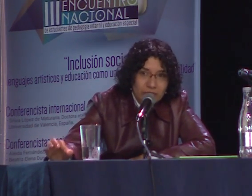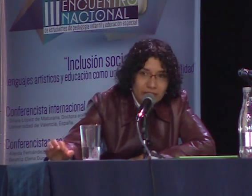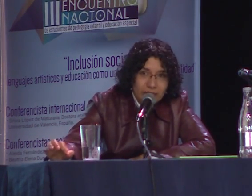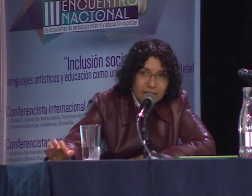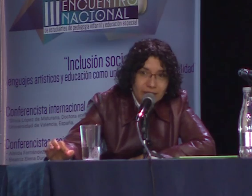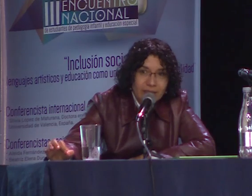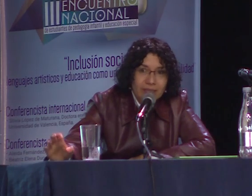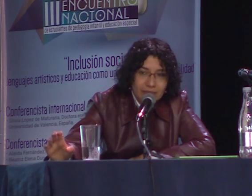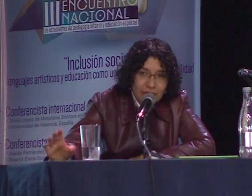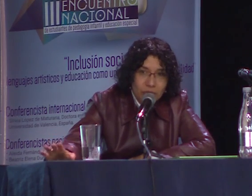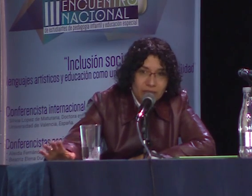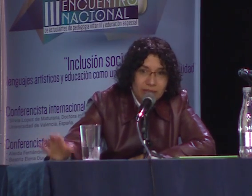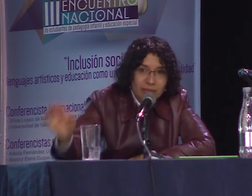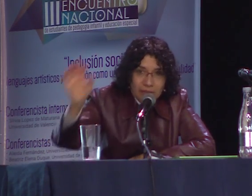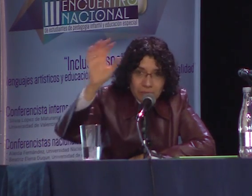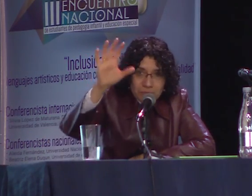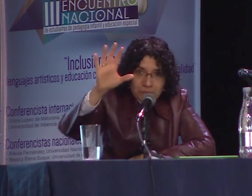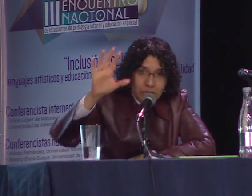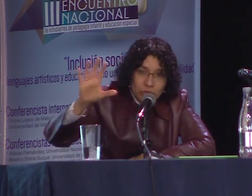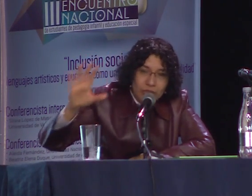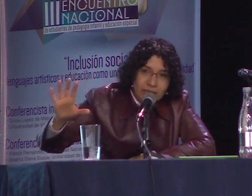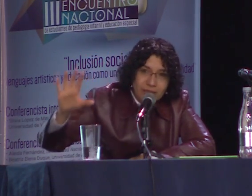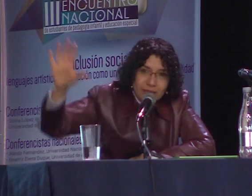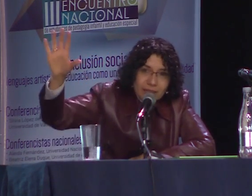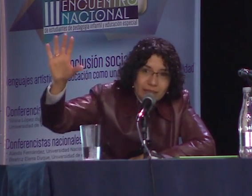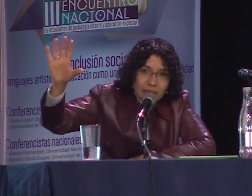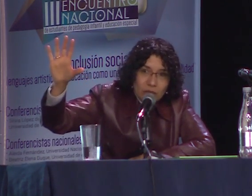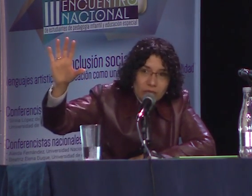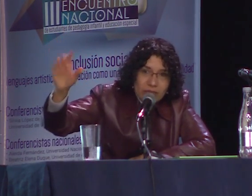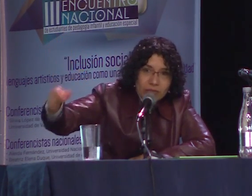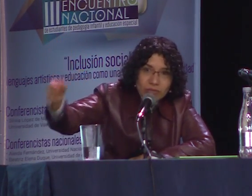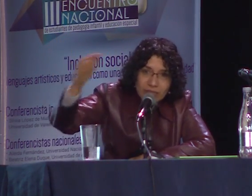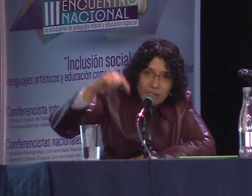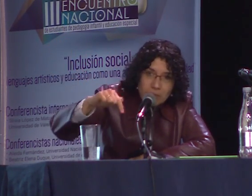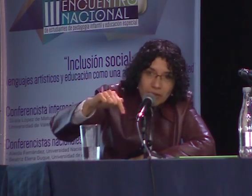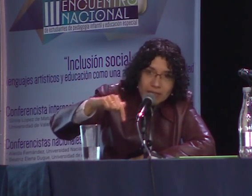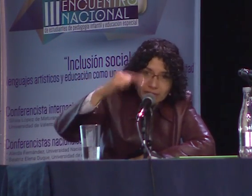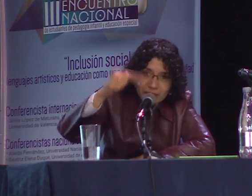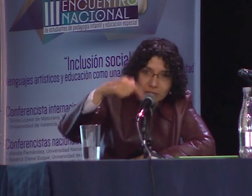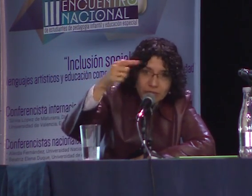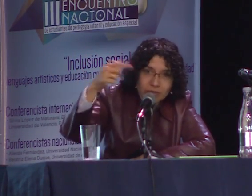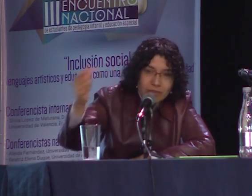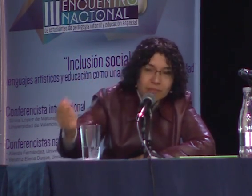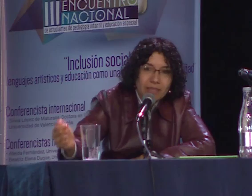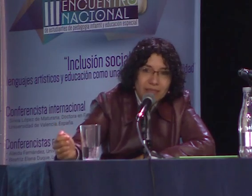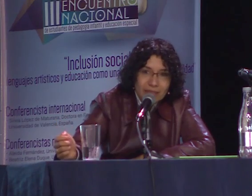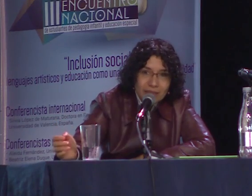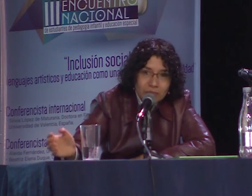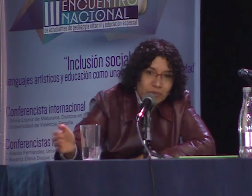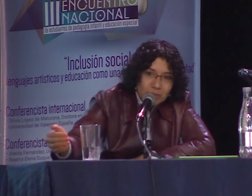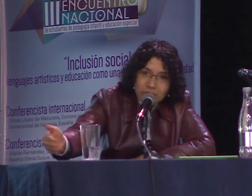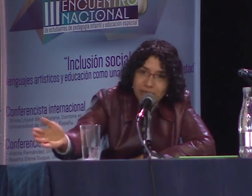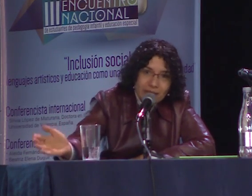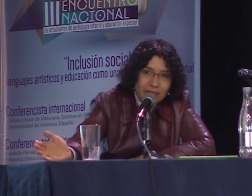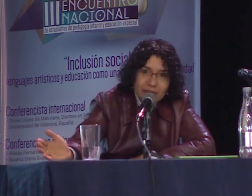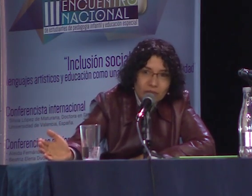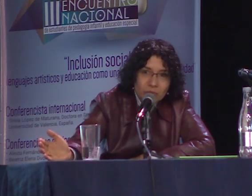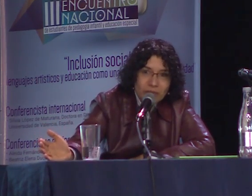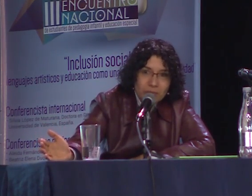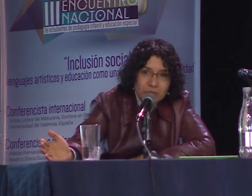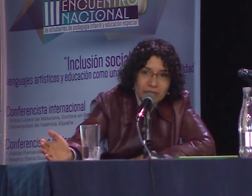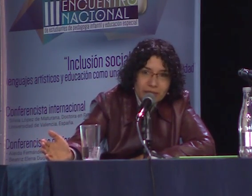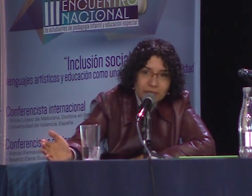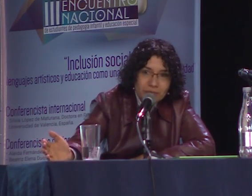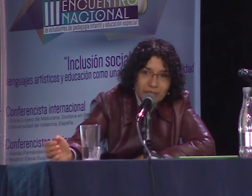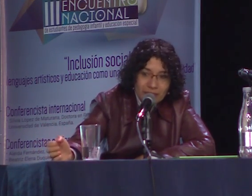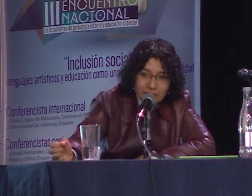a la buena fe de algunas personas que estén en el gobierno y que puedan ser voceros también. Busquemos quién nos